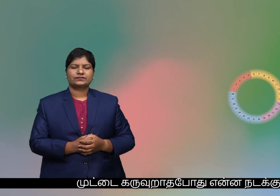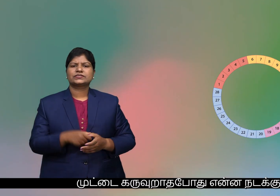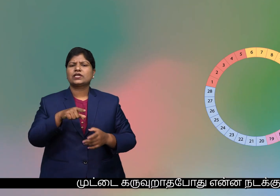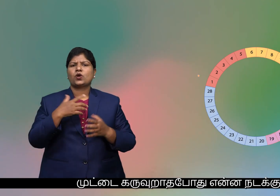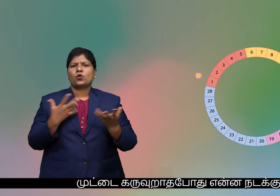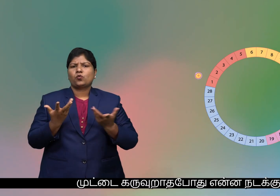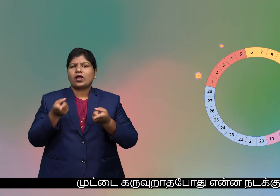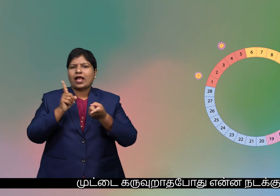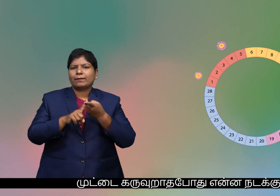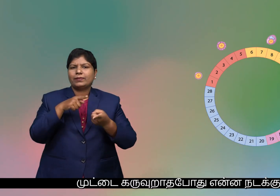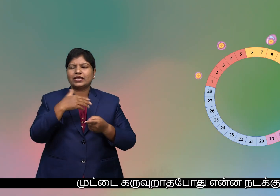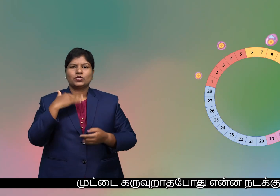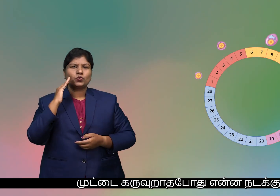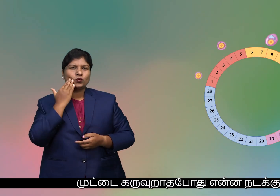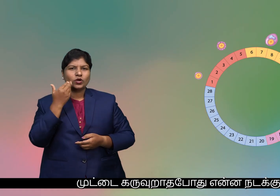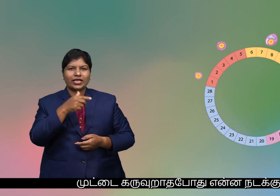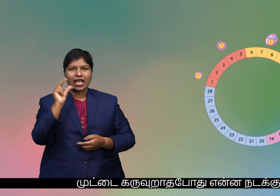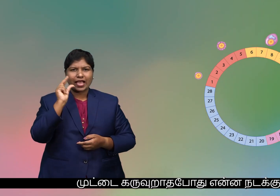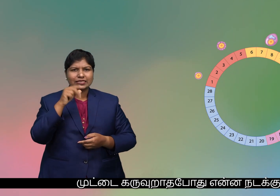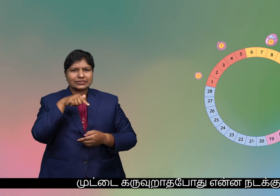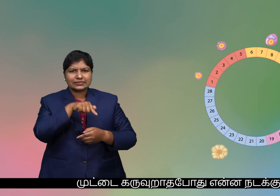முட்டை கருவுறாத போது என்ன நடக்கும்?